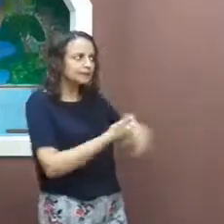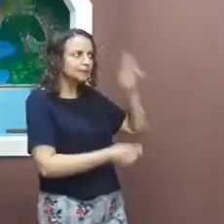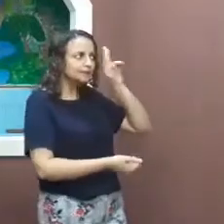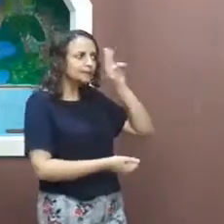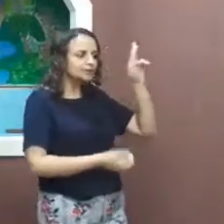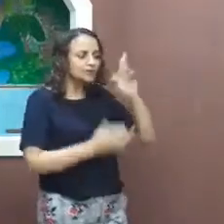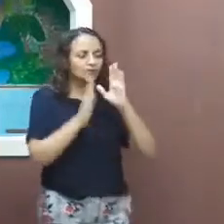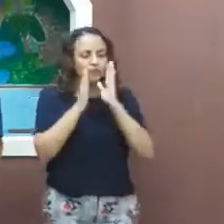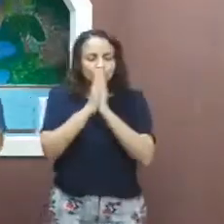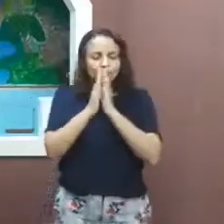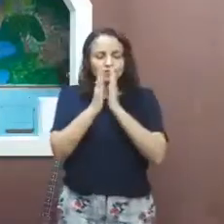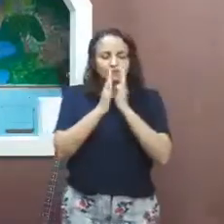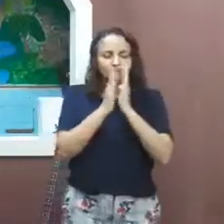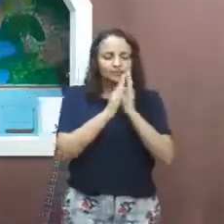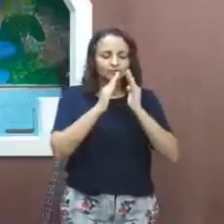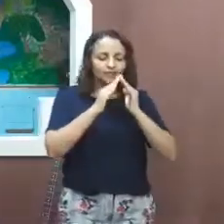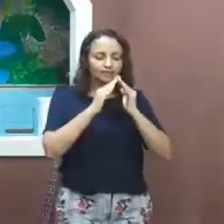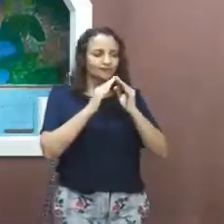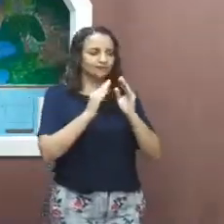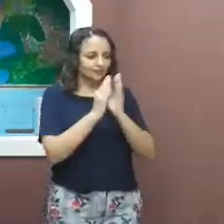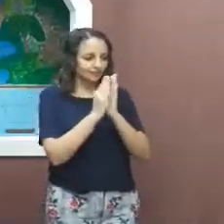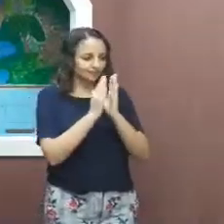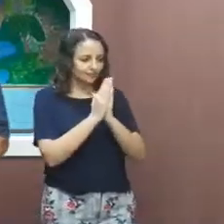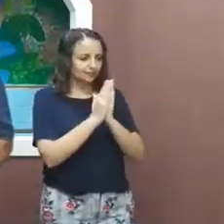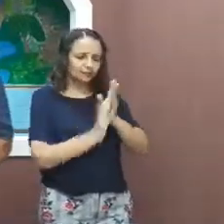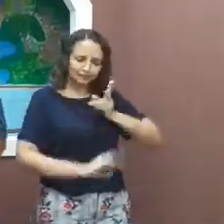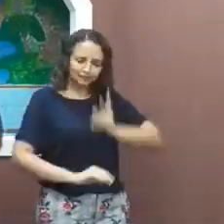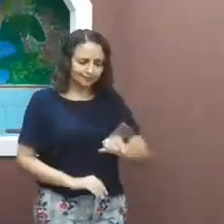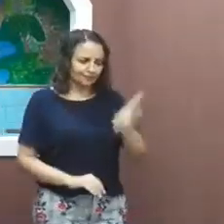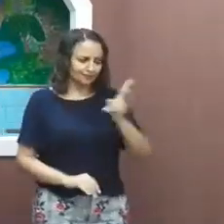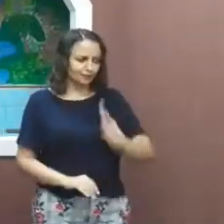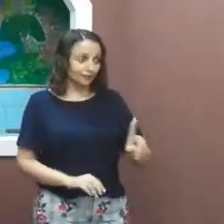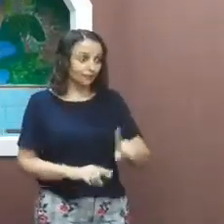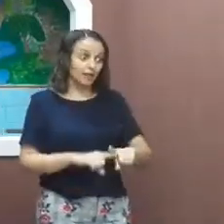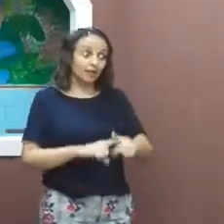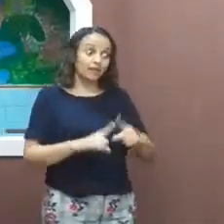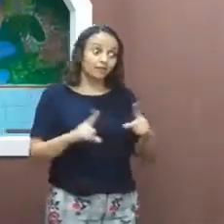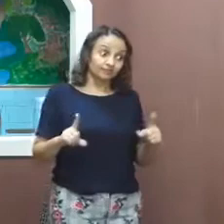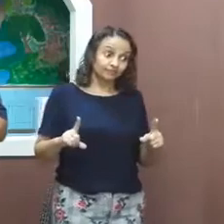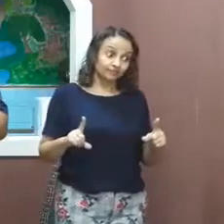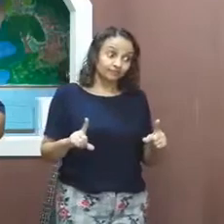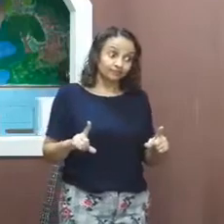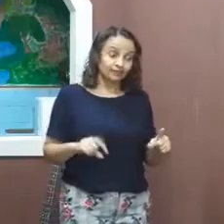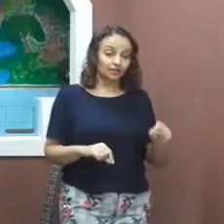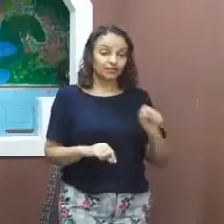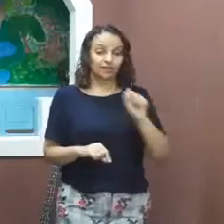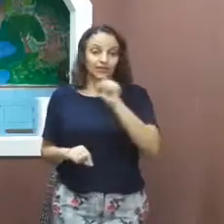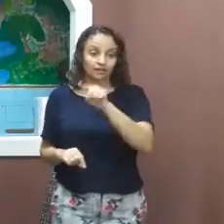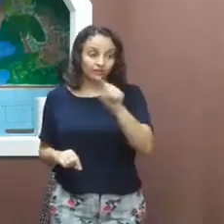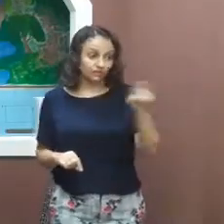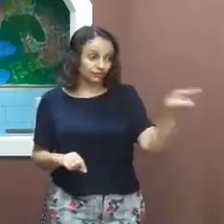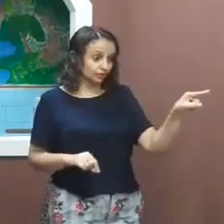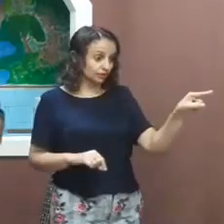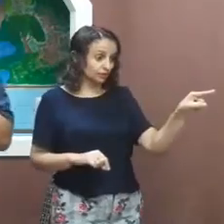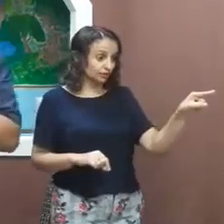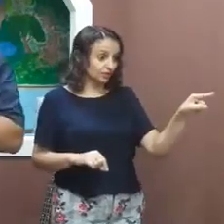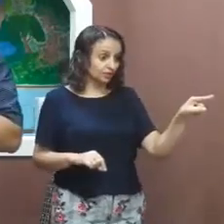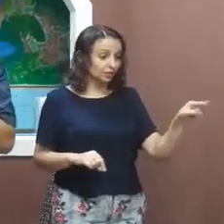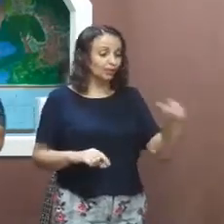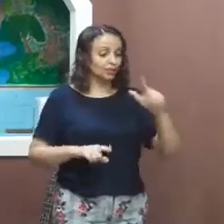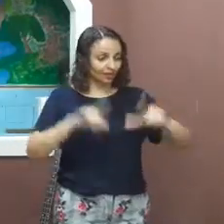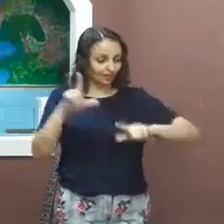um tempo de oração na sua casa. Sempre fez isso. Mas aí você recebeu uma promoção